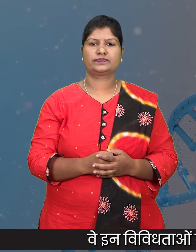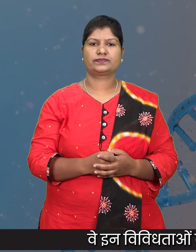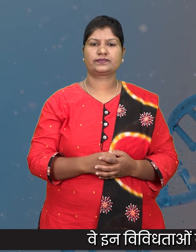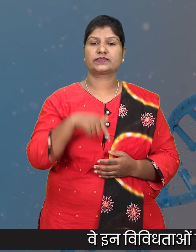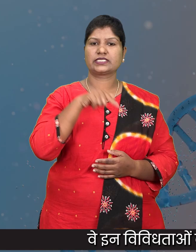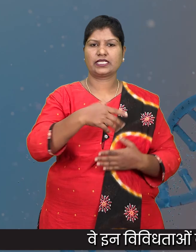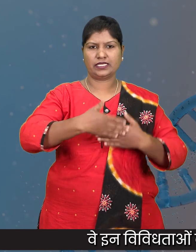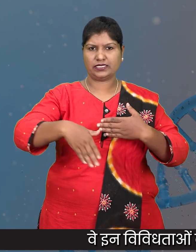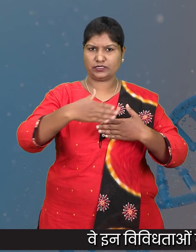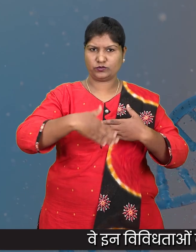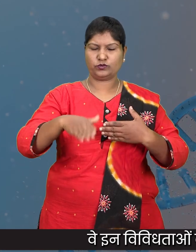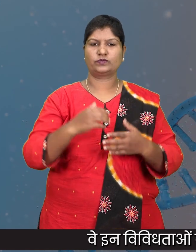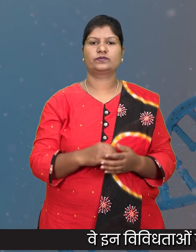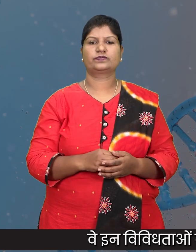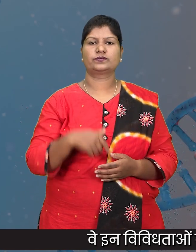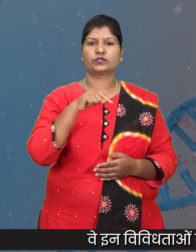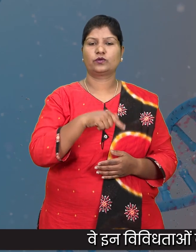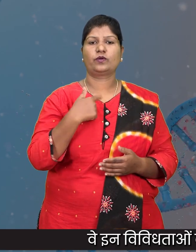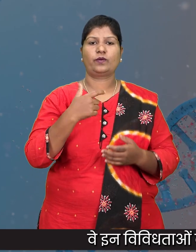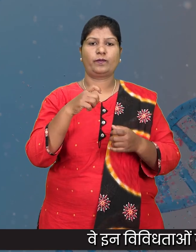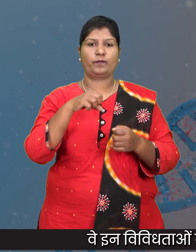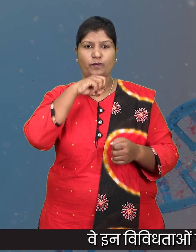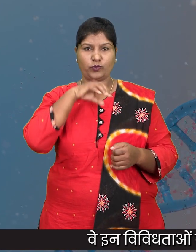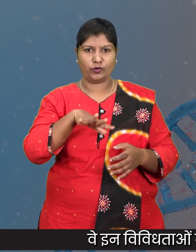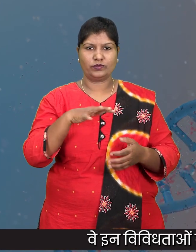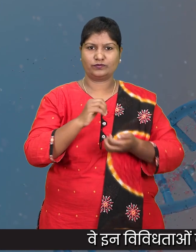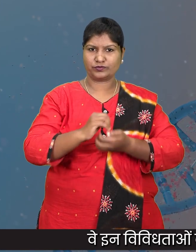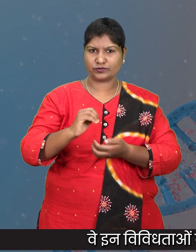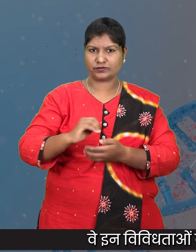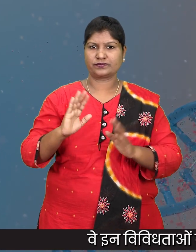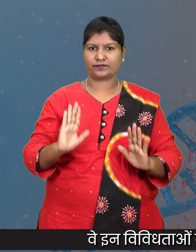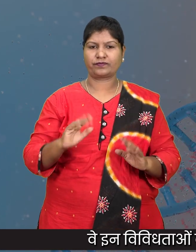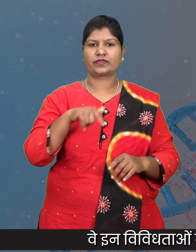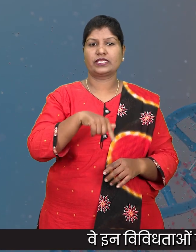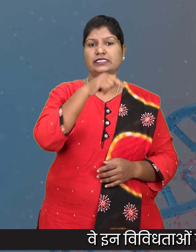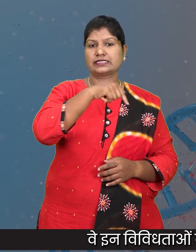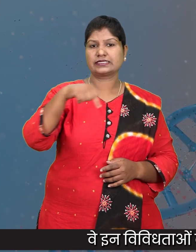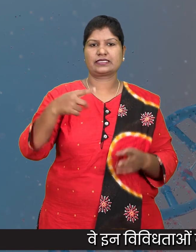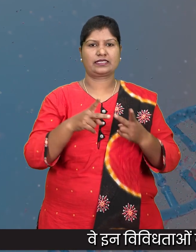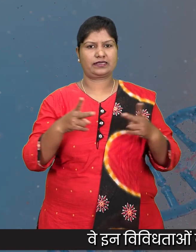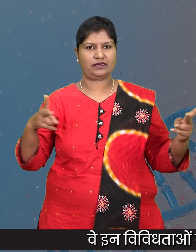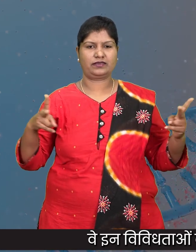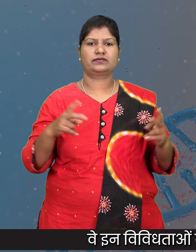वे इन विविधताओं के साथ युवाओं और उत्पादन जारी रखते हैं।